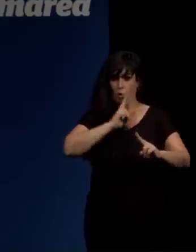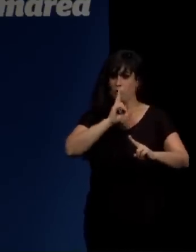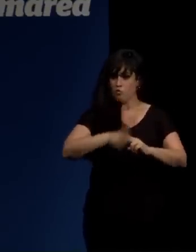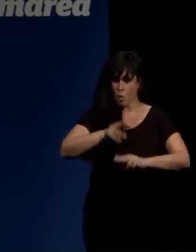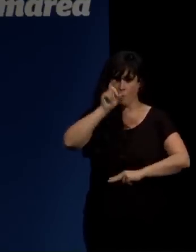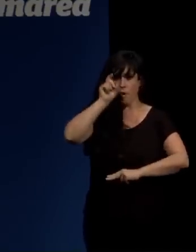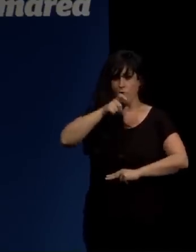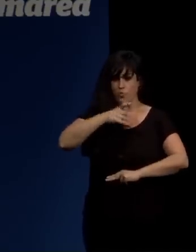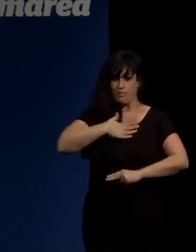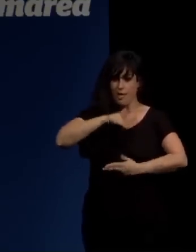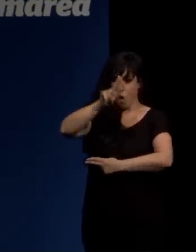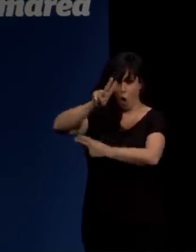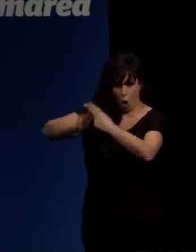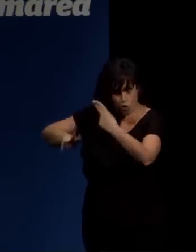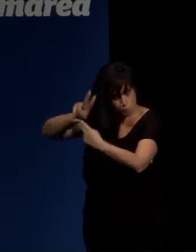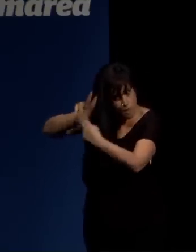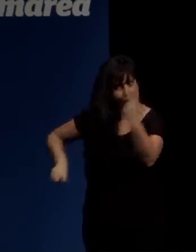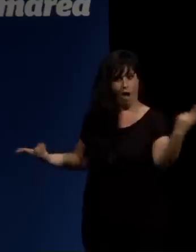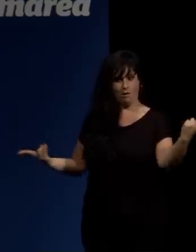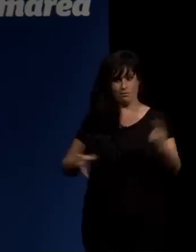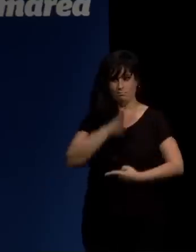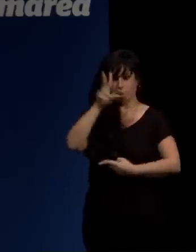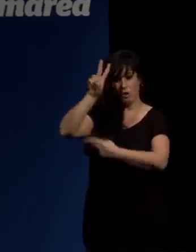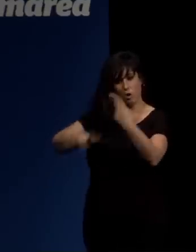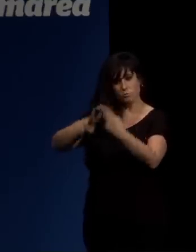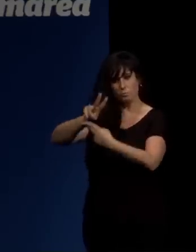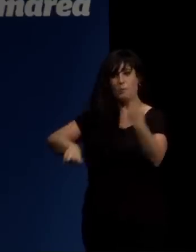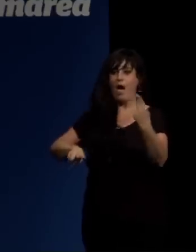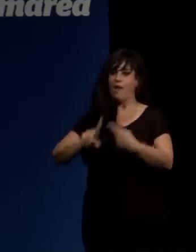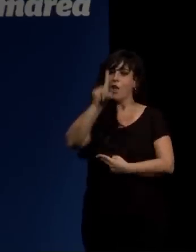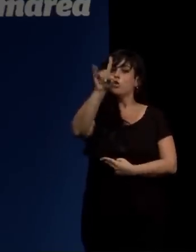Los Peares, porque sei que nacer nos Peares pero non sabe dicirlo en galego,